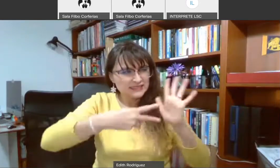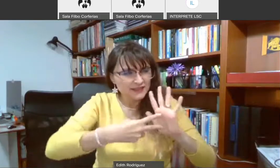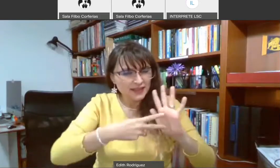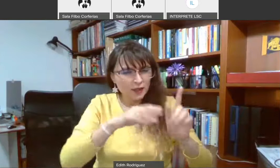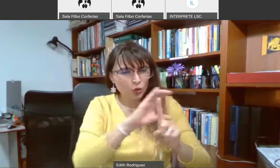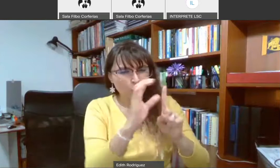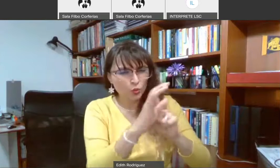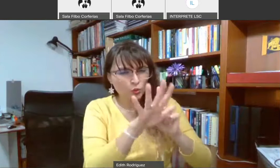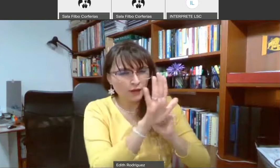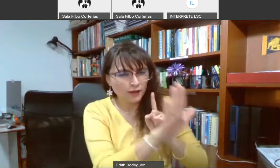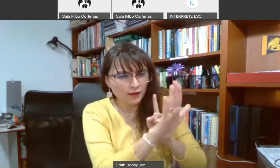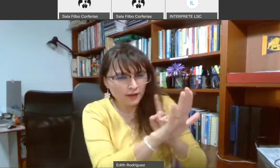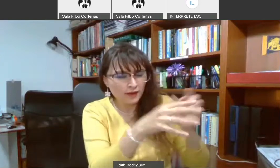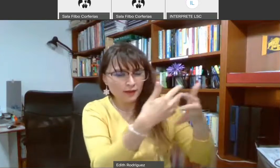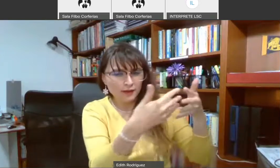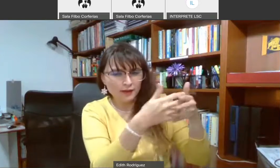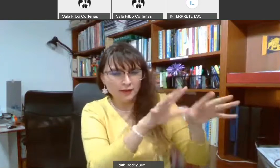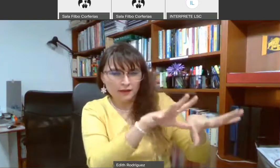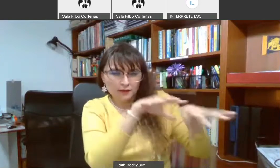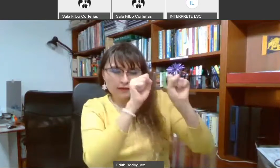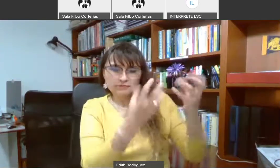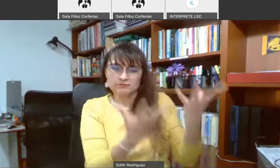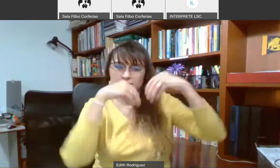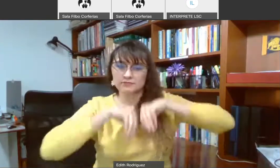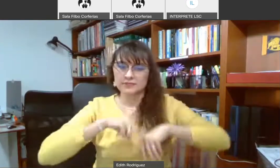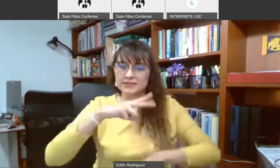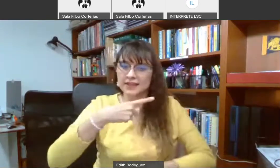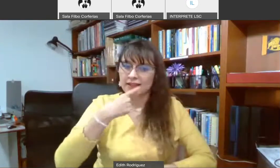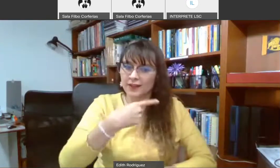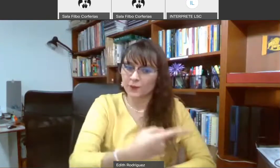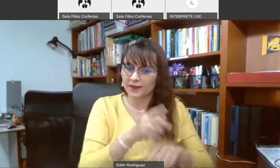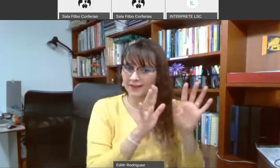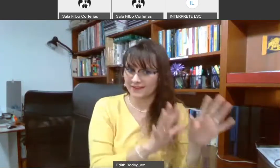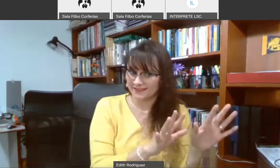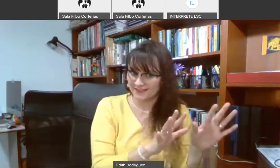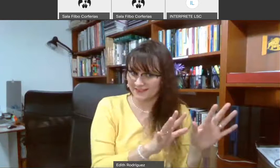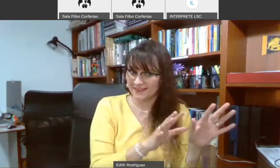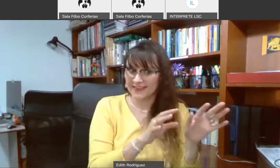de la literatura, todo su significado, toda la cultura que ahí está enmarcada,